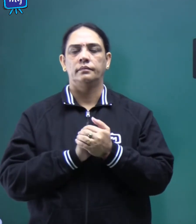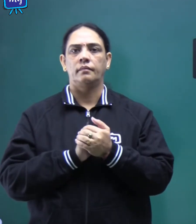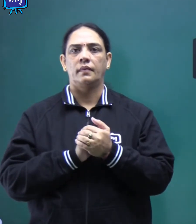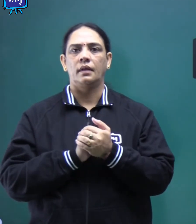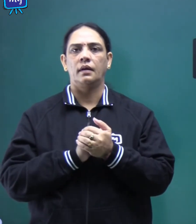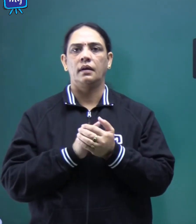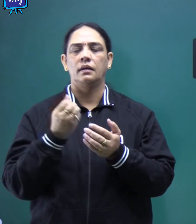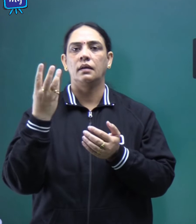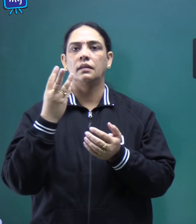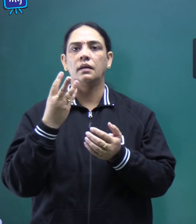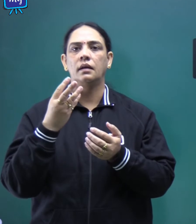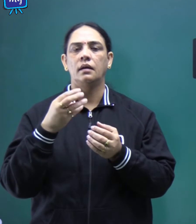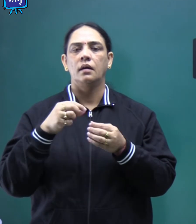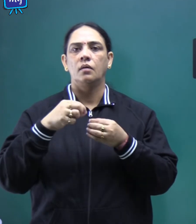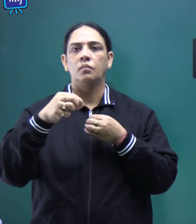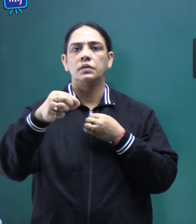कितनी भुजाएं